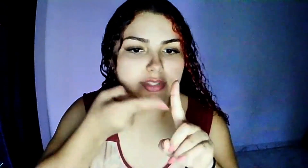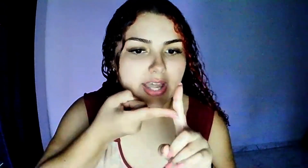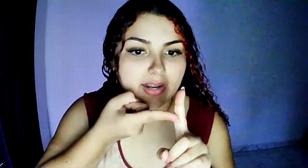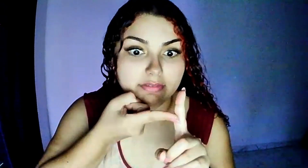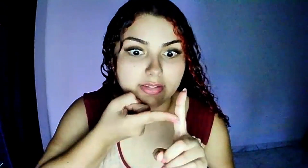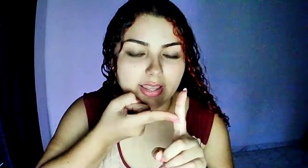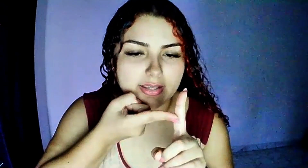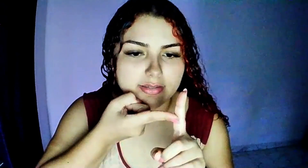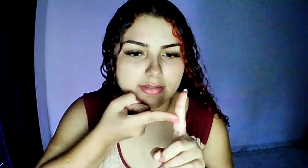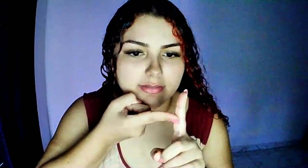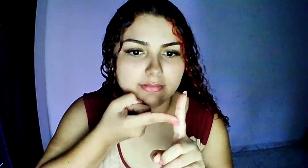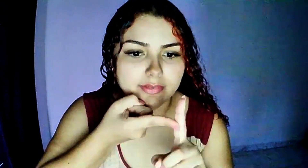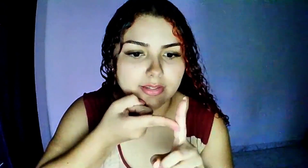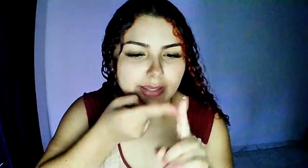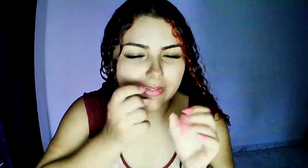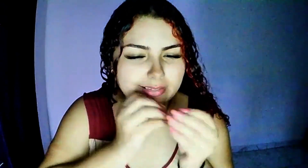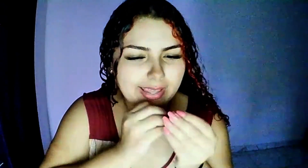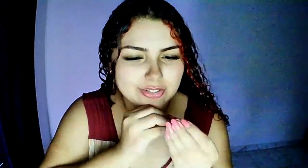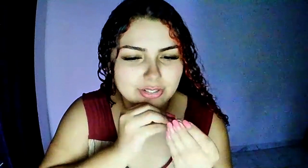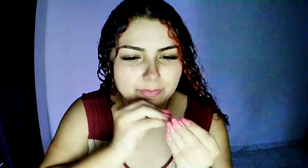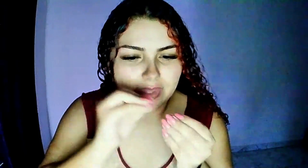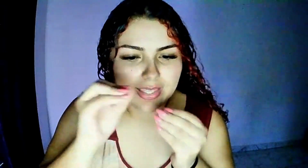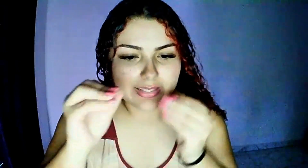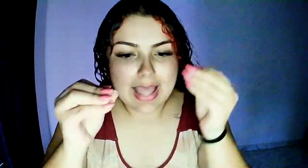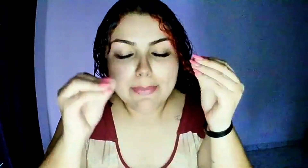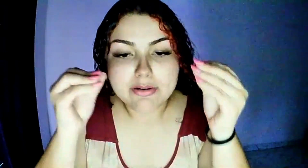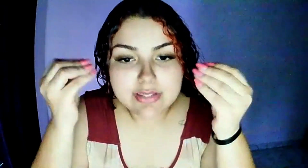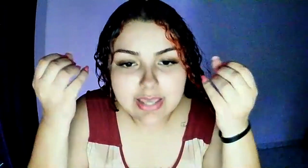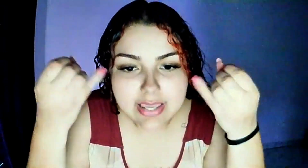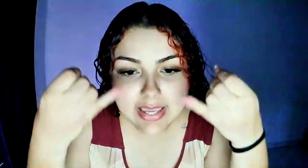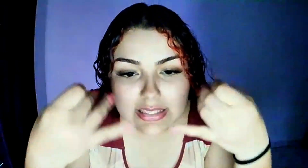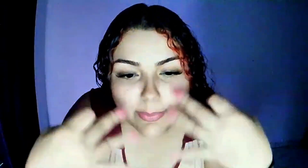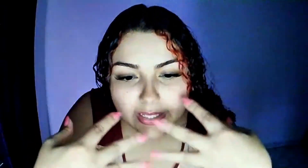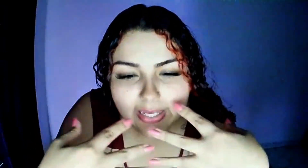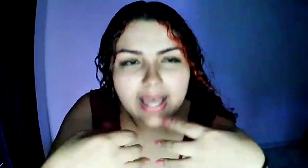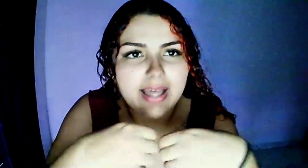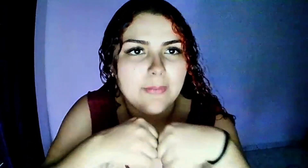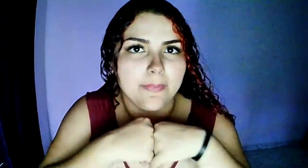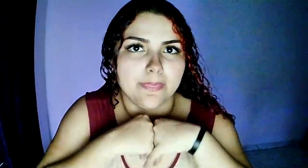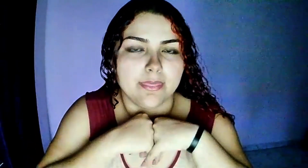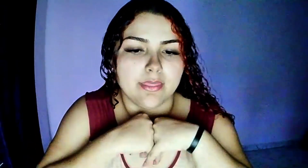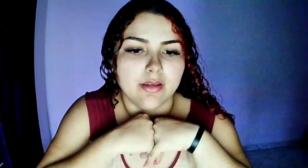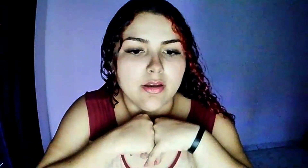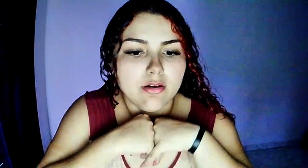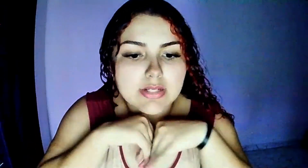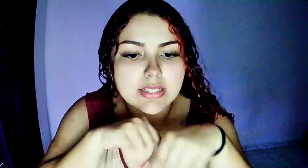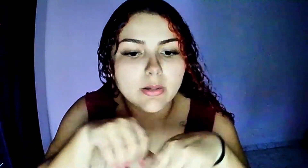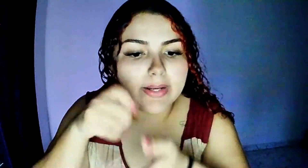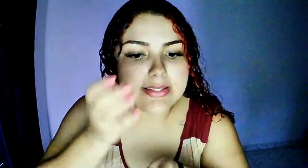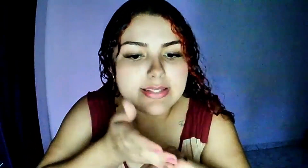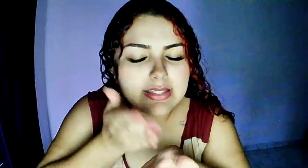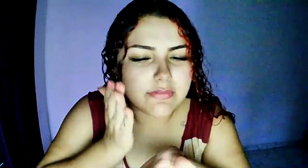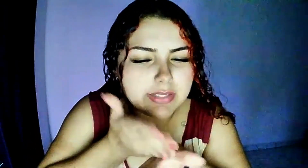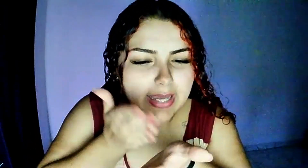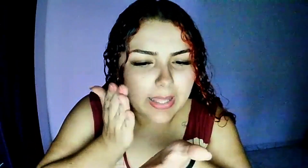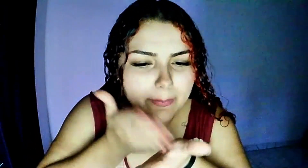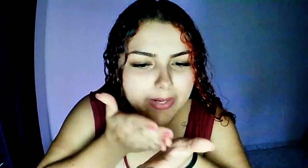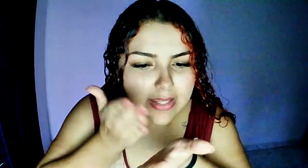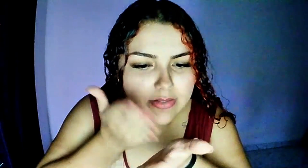da gravidez, entende? Dá para você explicar. Você não precisa ficar preso